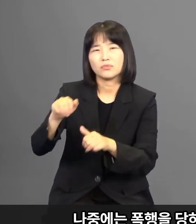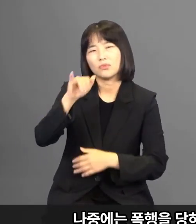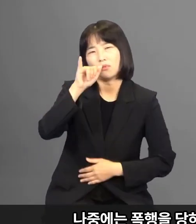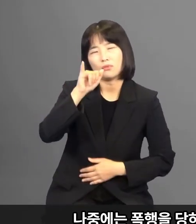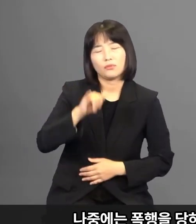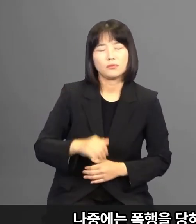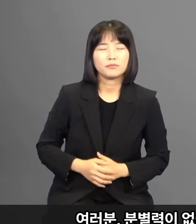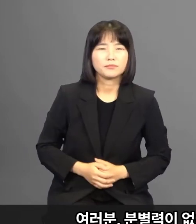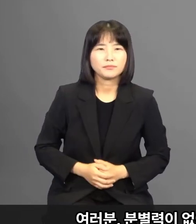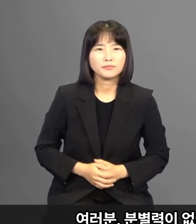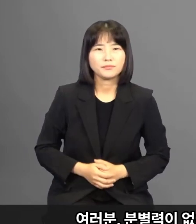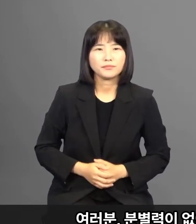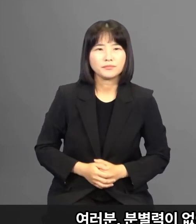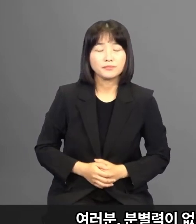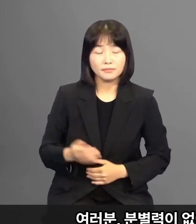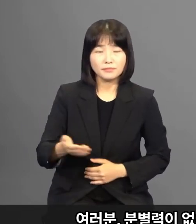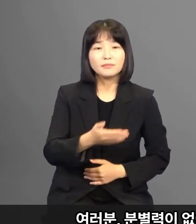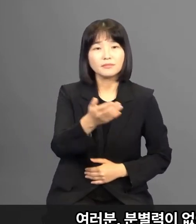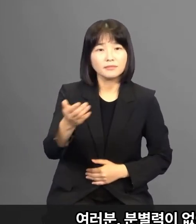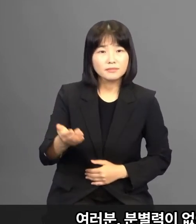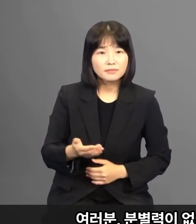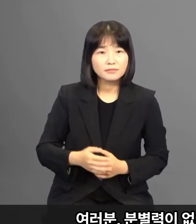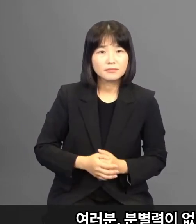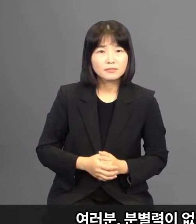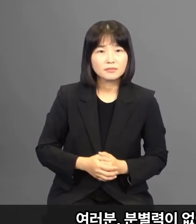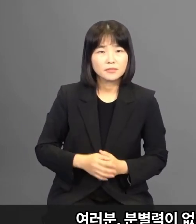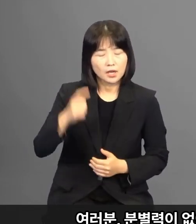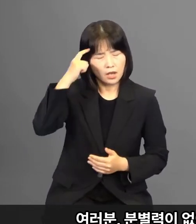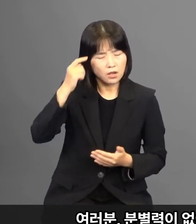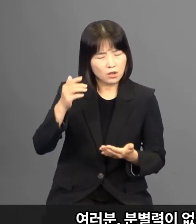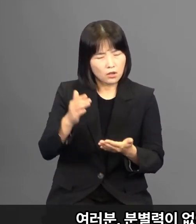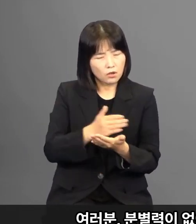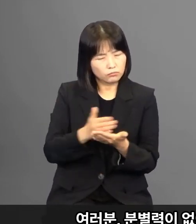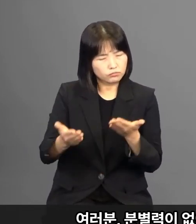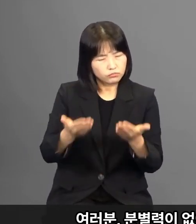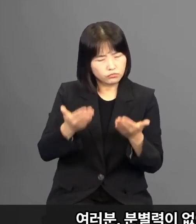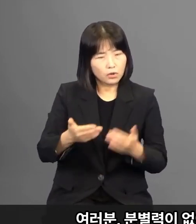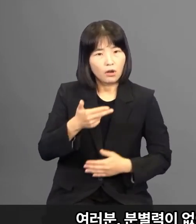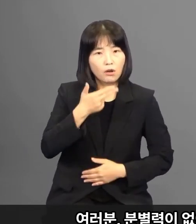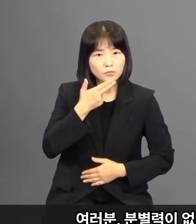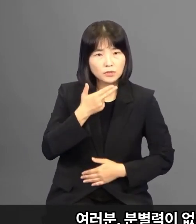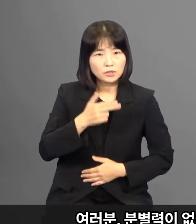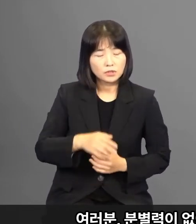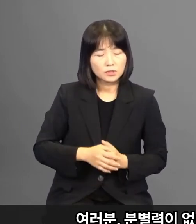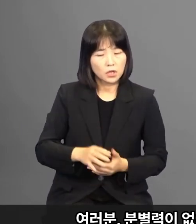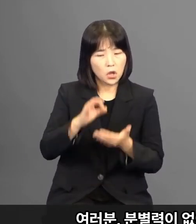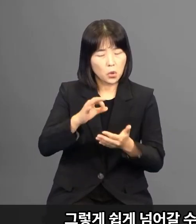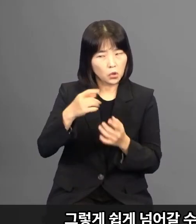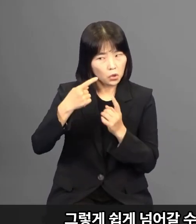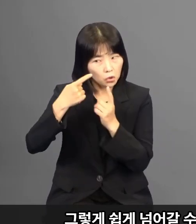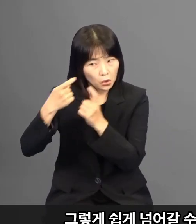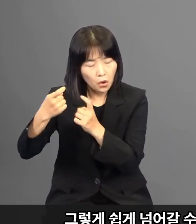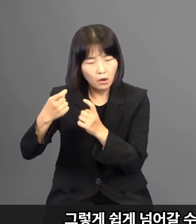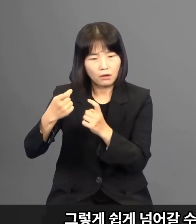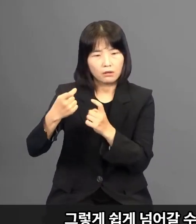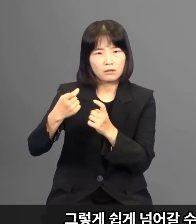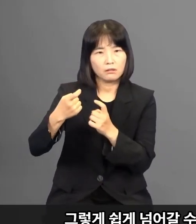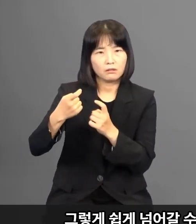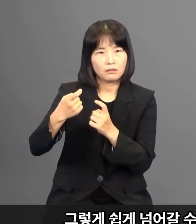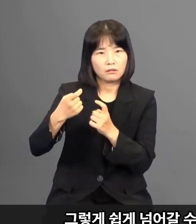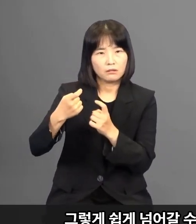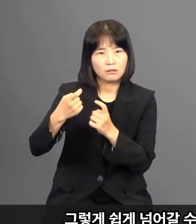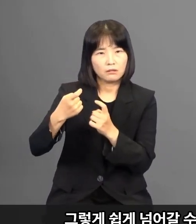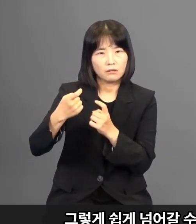것이죠. 여러분, 분별력이 없이 정말 이 재정적, 물질적 유혹 속에 그렇게 쉽게 넘어갈 수